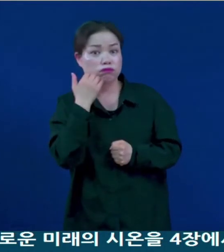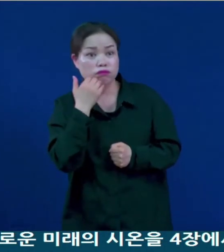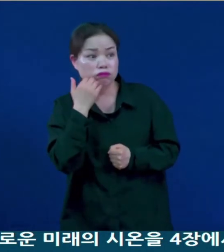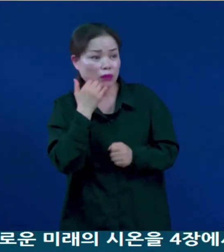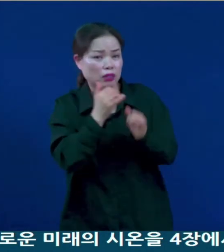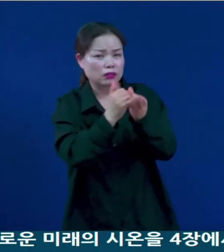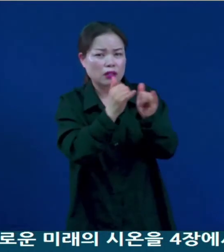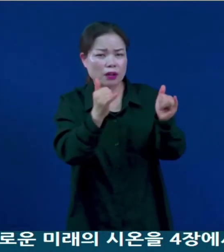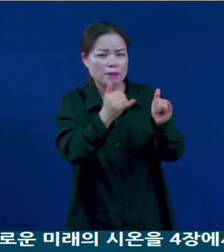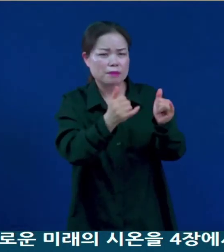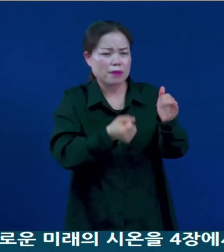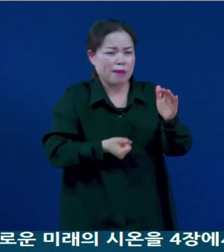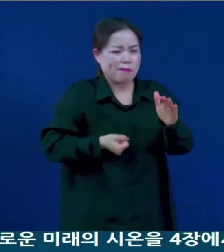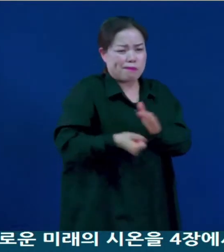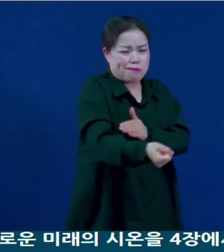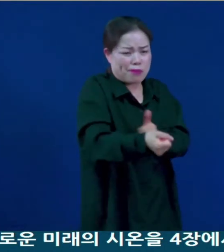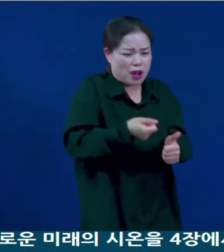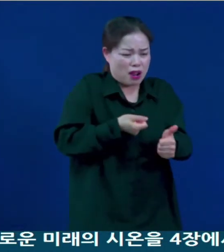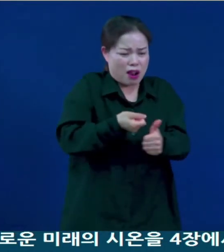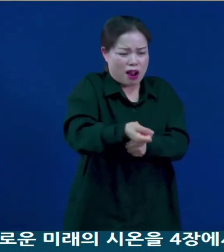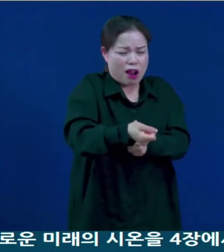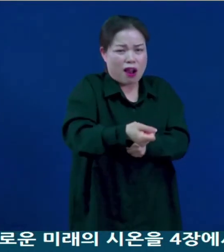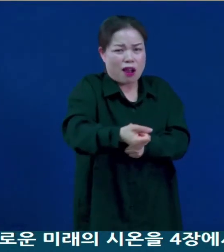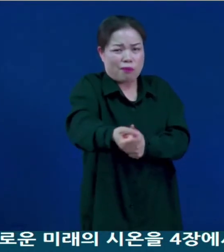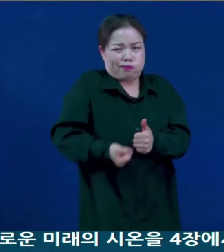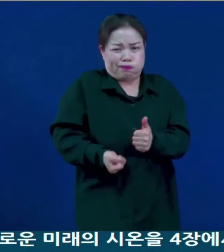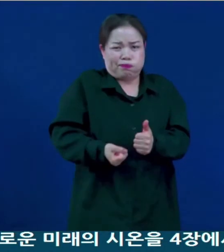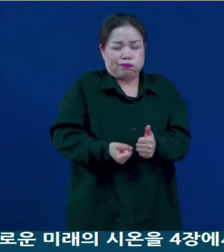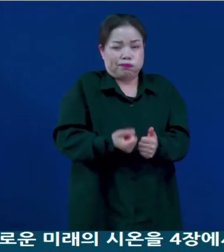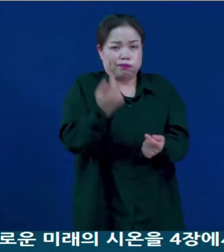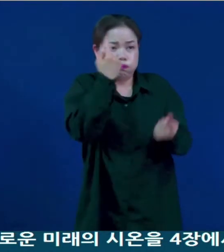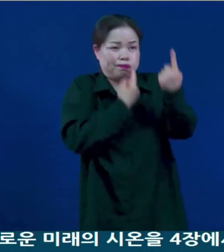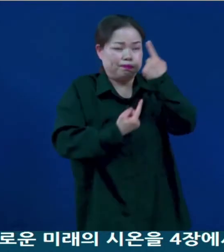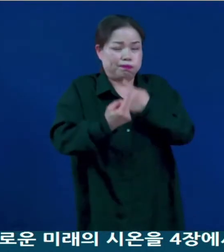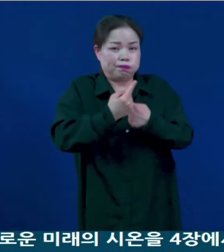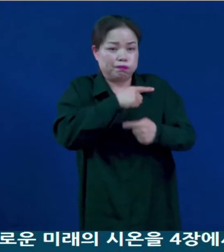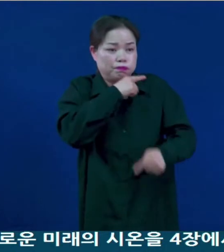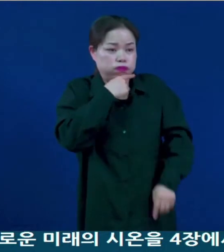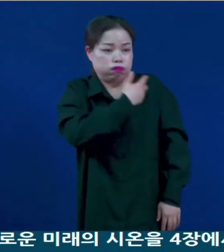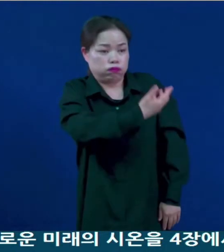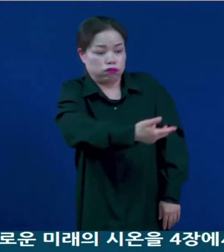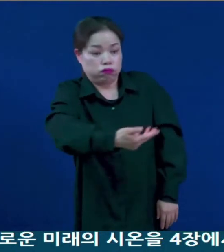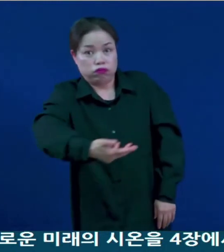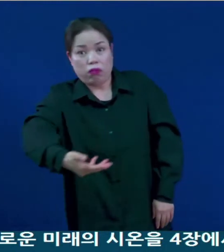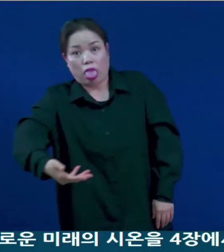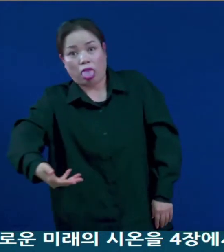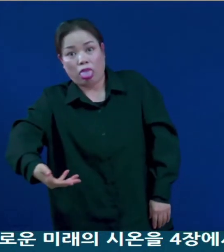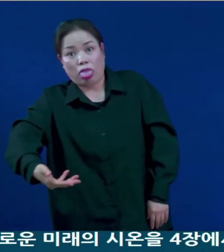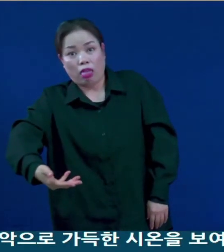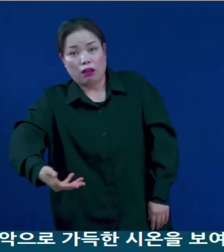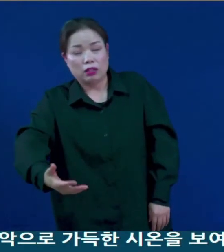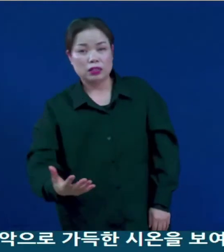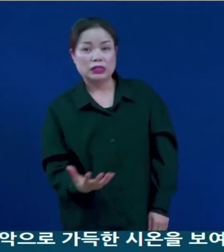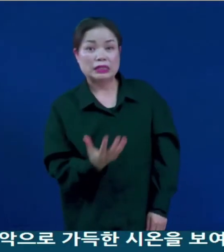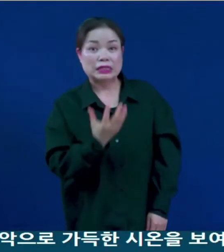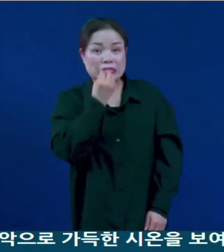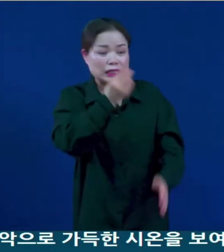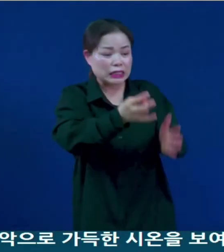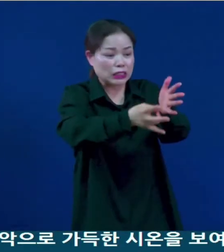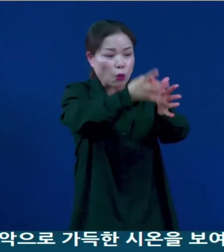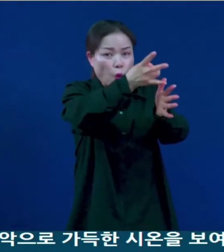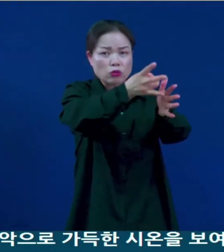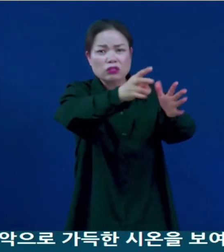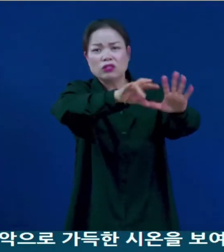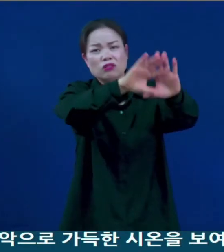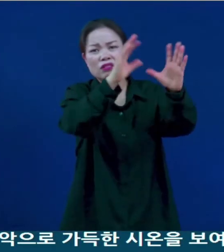누군가가 사람들을 찔러서 쓰러뜨리고 그 피가 얼마나 많았는지 시온 전체가 피로 세워져